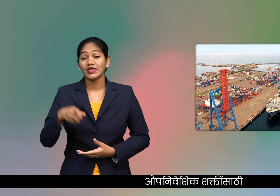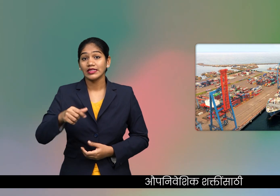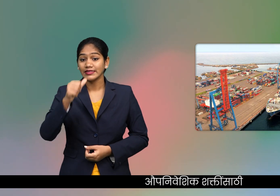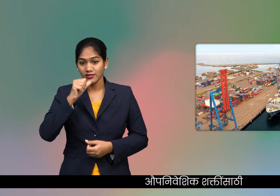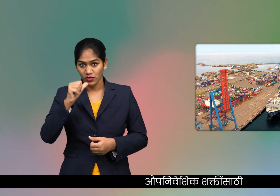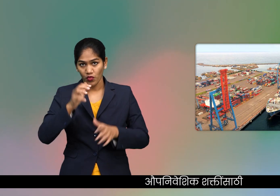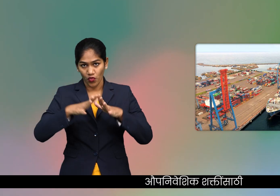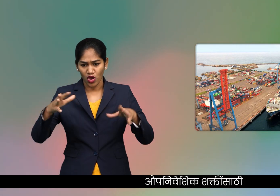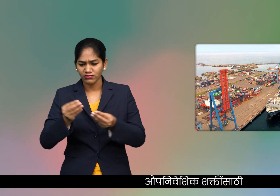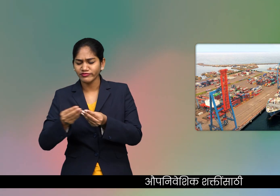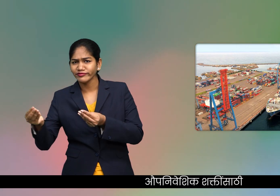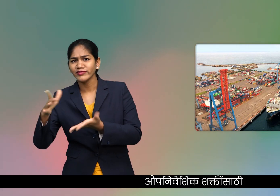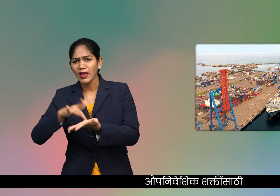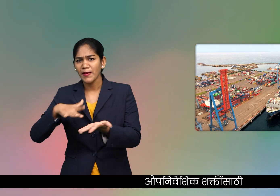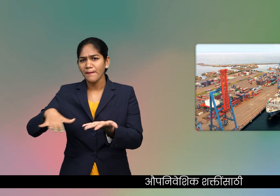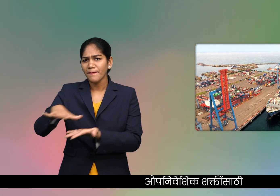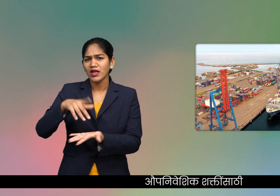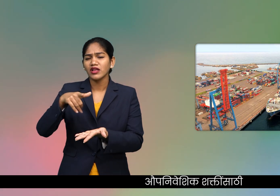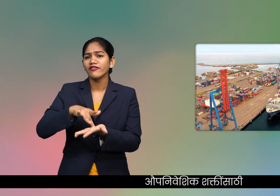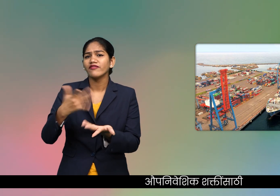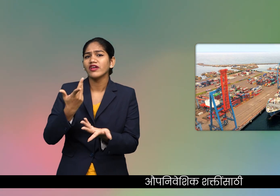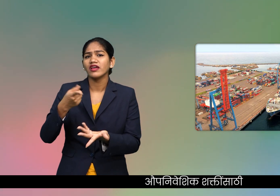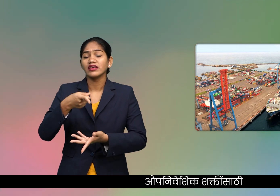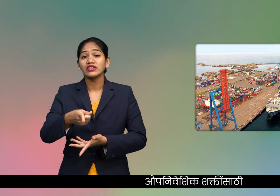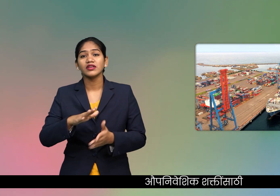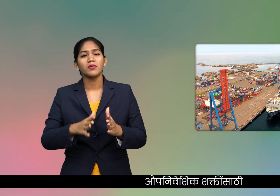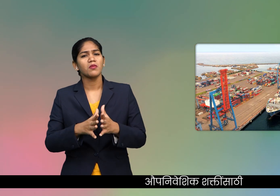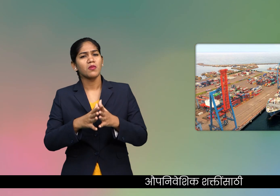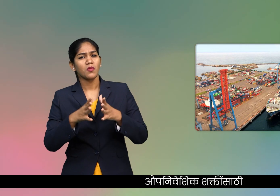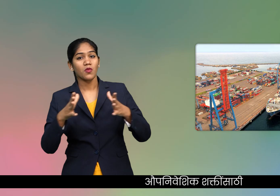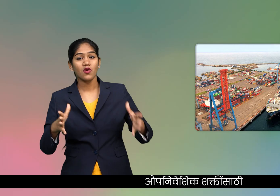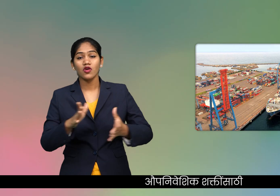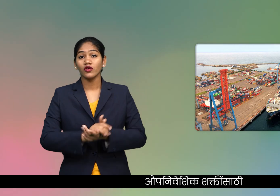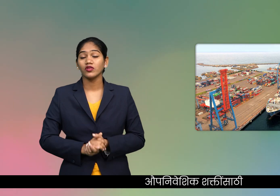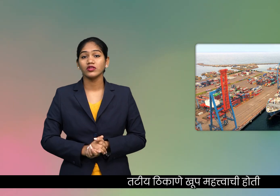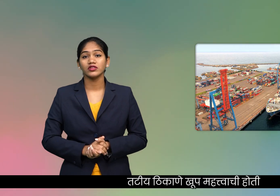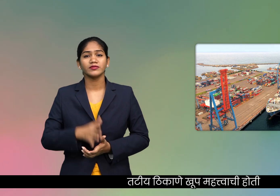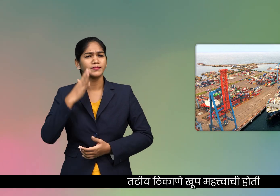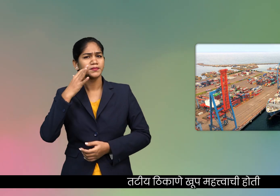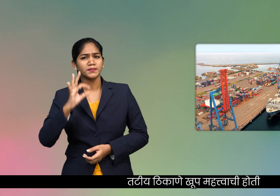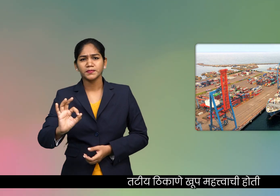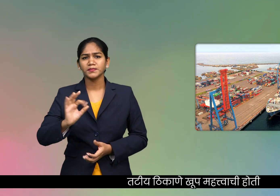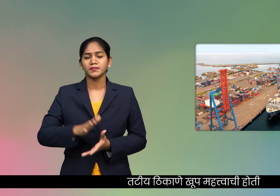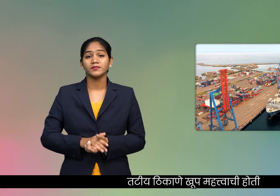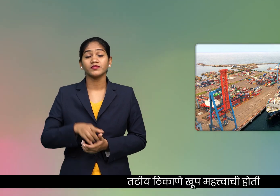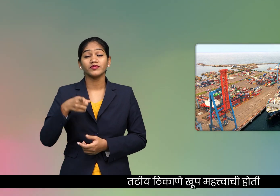औपनिवेशिक शक्तींसाठी तटीय ठिकाणे खूप महत्त्वाची